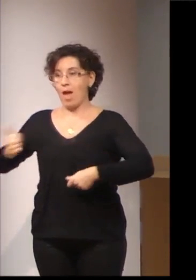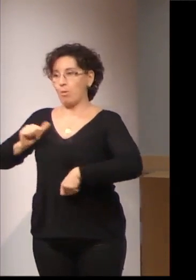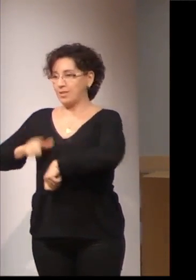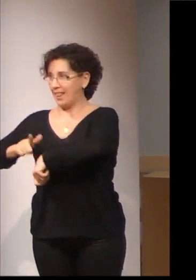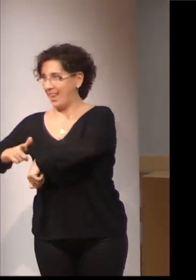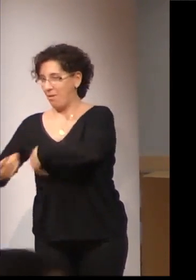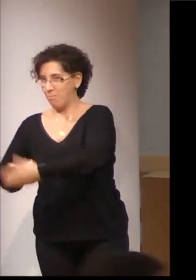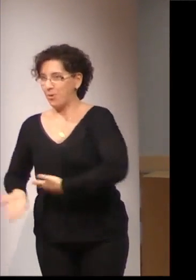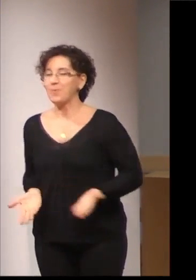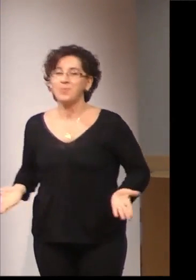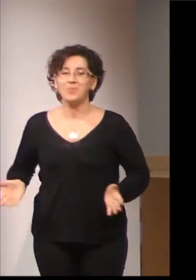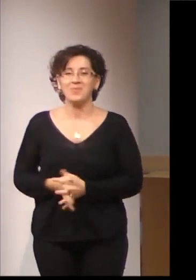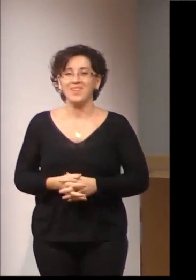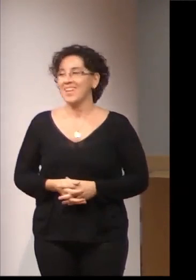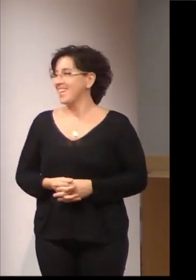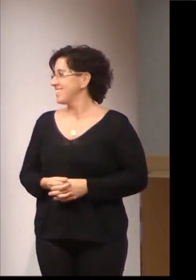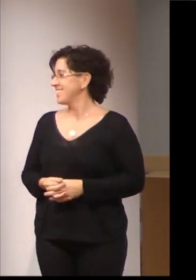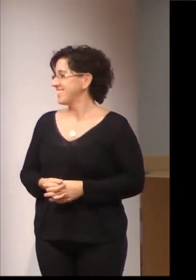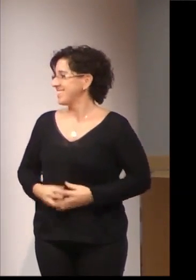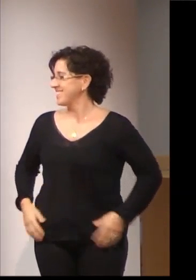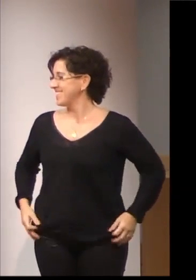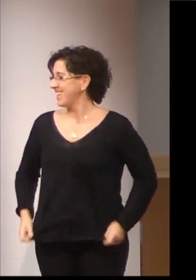No puedo comenzar, está clarísimo.